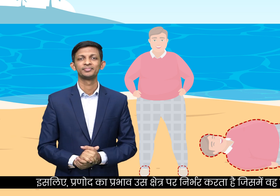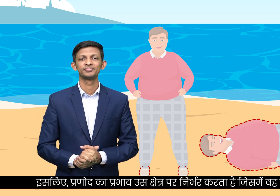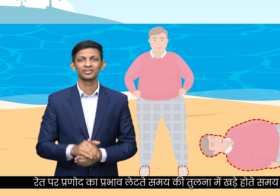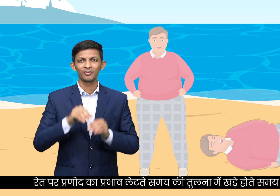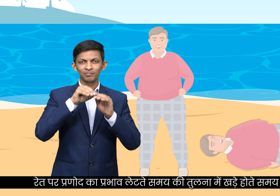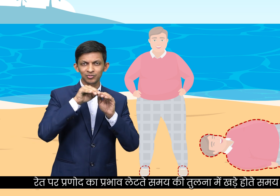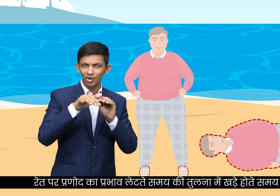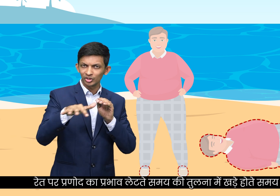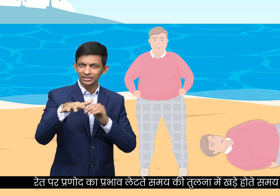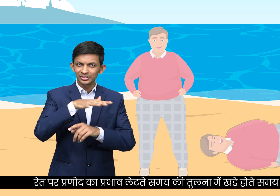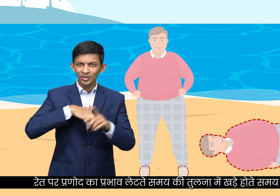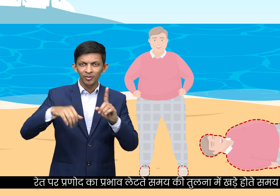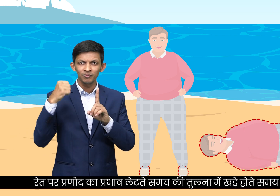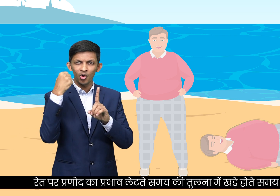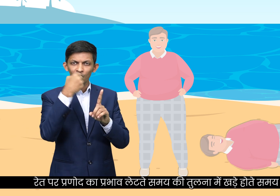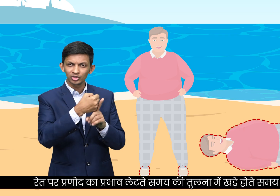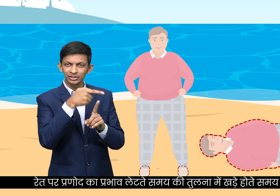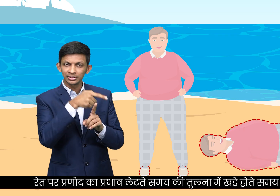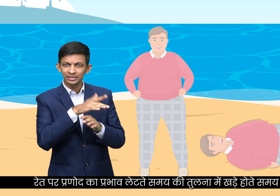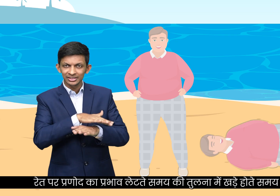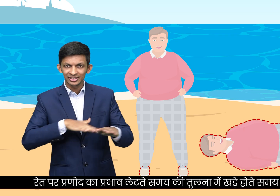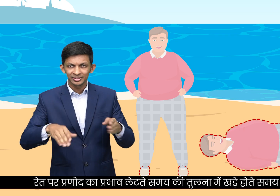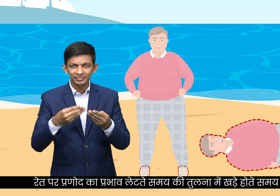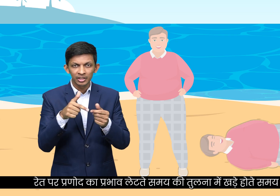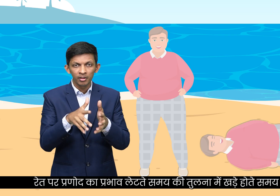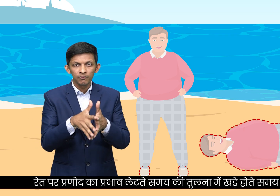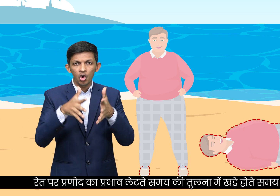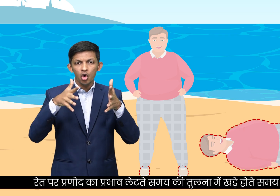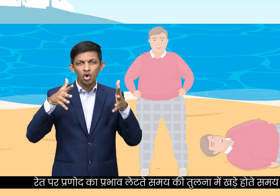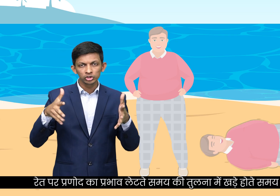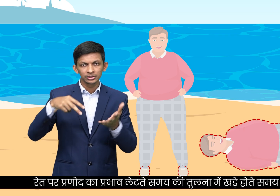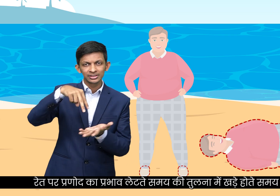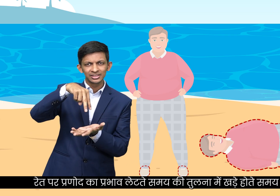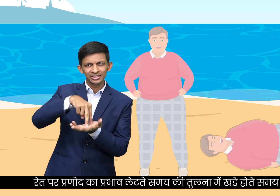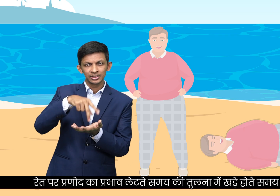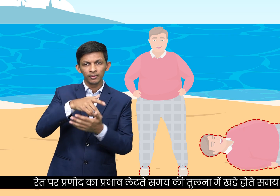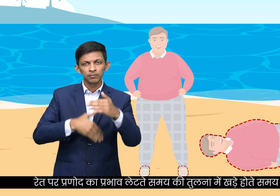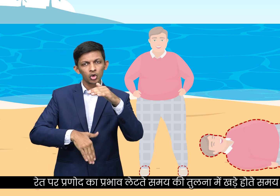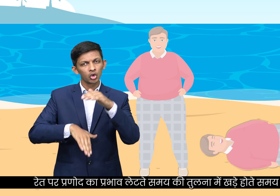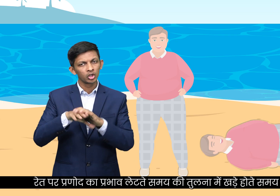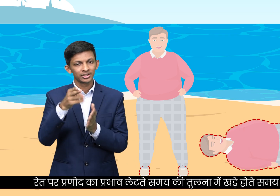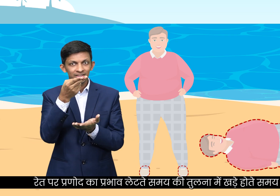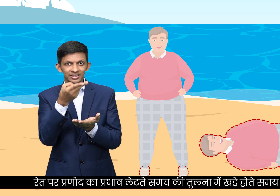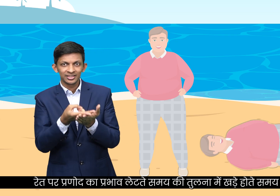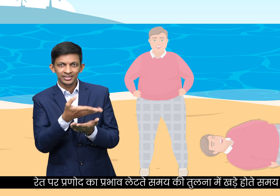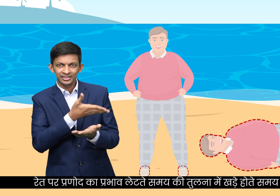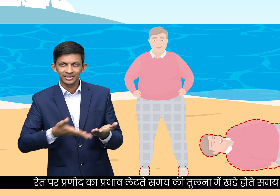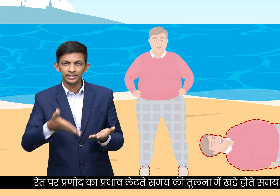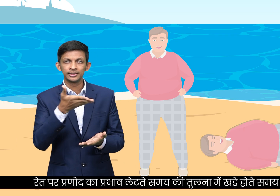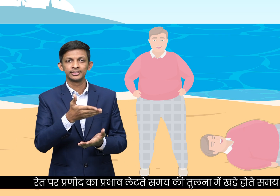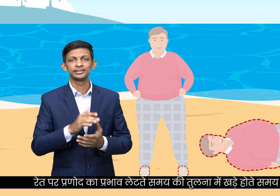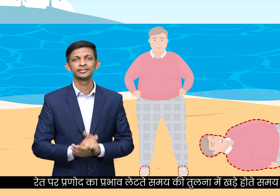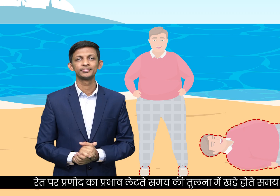करता है। रेत पर प्रणोद का प्रभाव लेटते समय की तुलना में खड़े होते समय